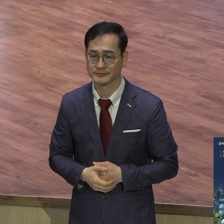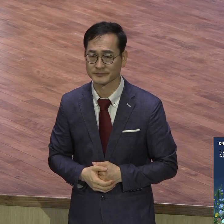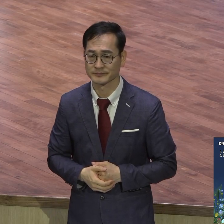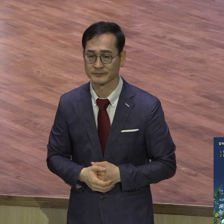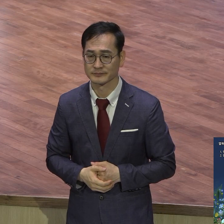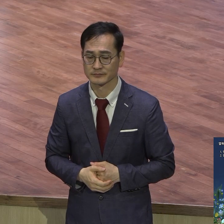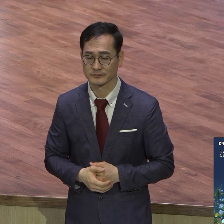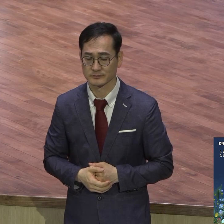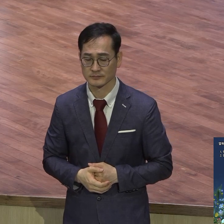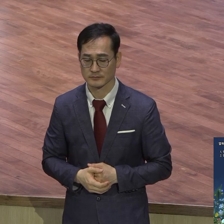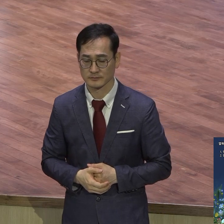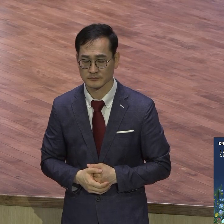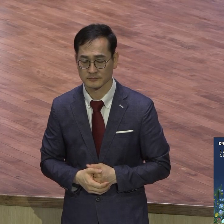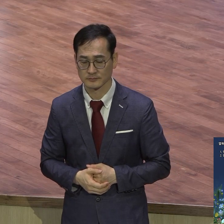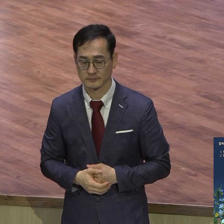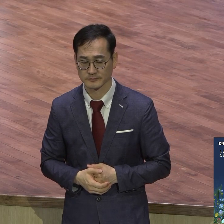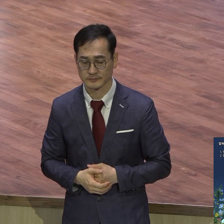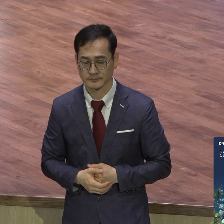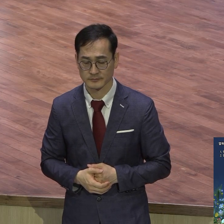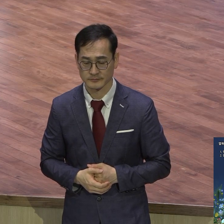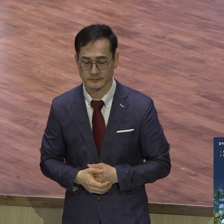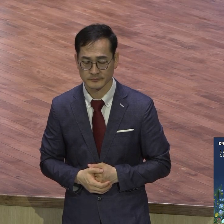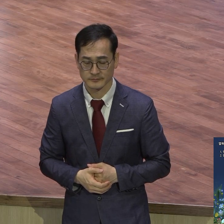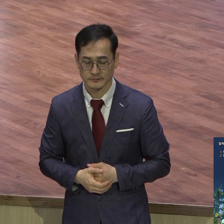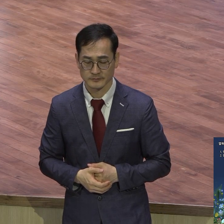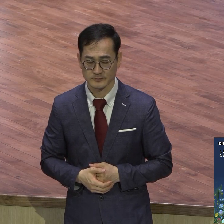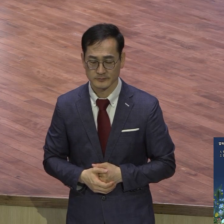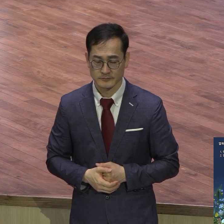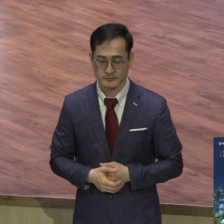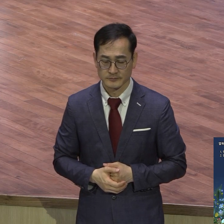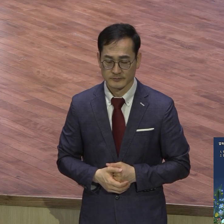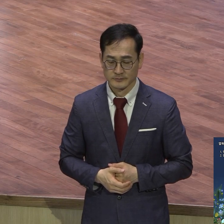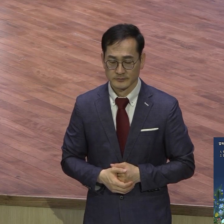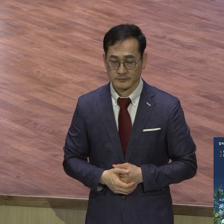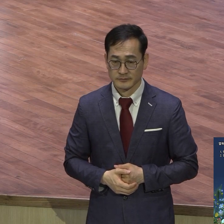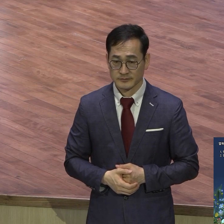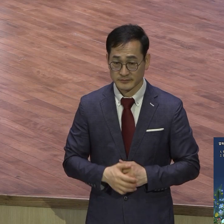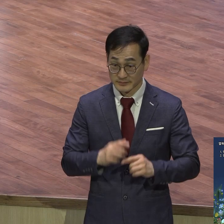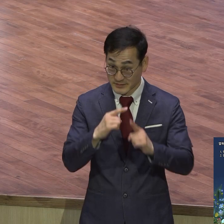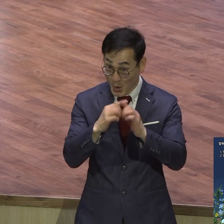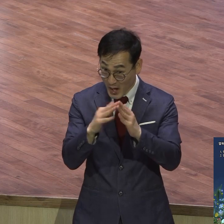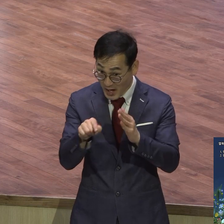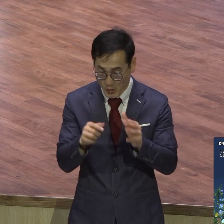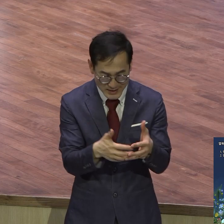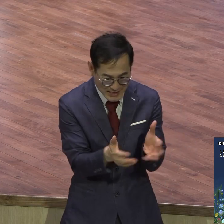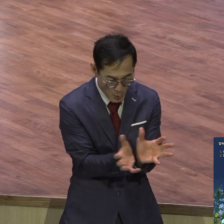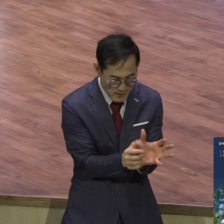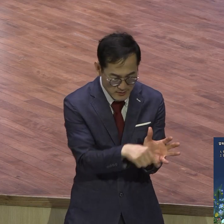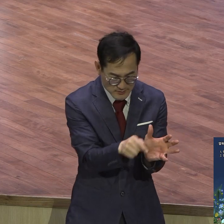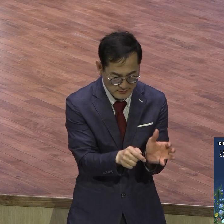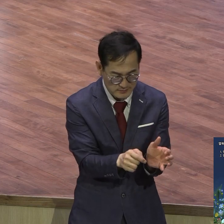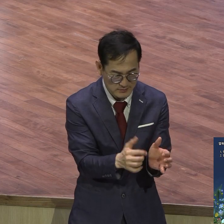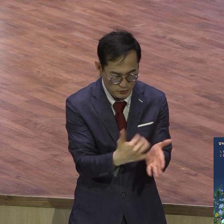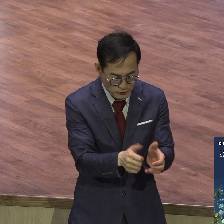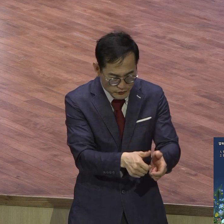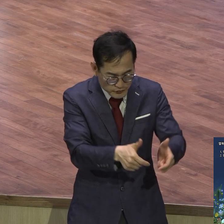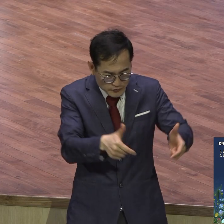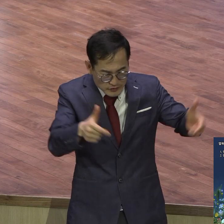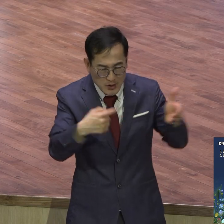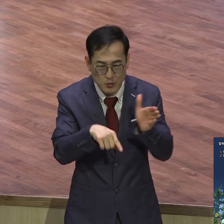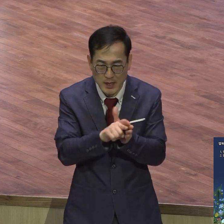부흥도 마찬가지예요 그 지각변동을 이렇게 굳어져 버린 그 기관을 부흥시를 할 때 가만히 하나님 앞에 기도하면서